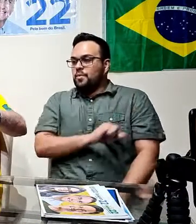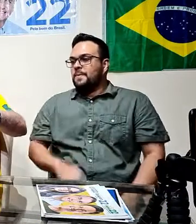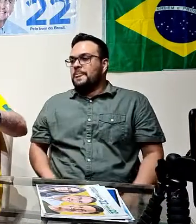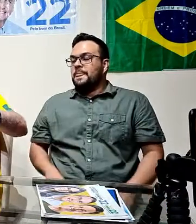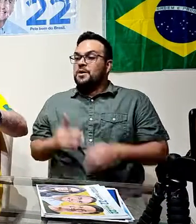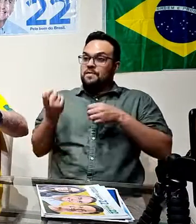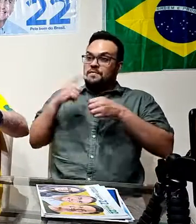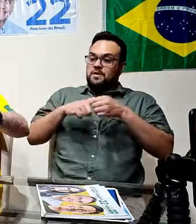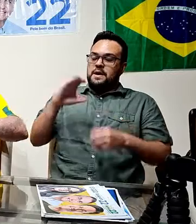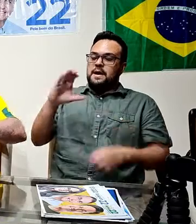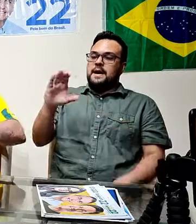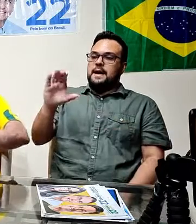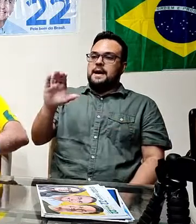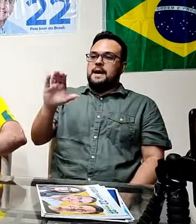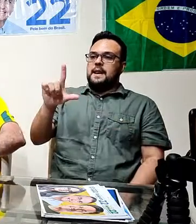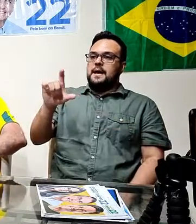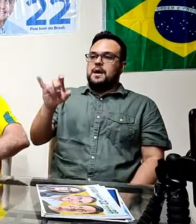reeleição Cláudio Castro.